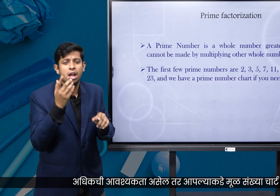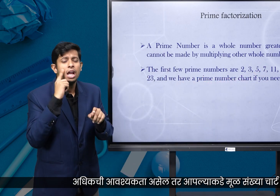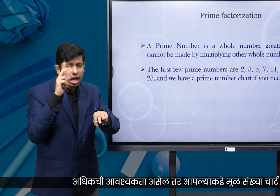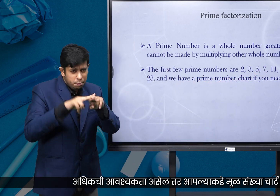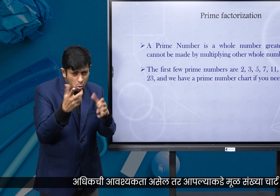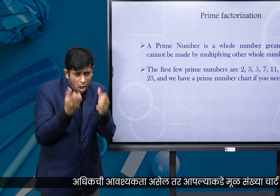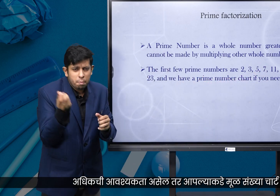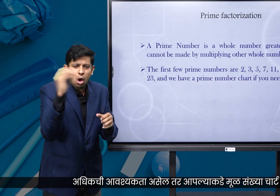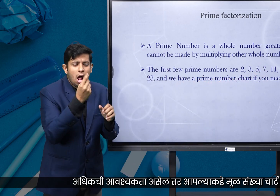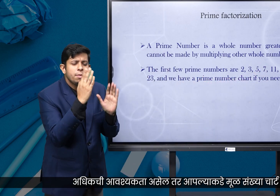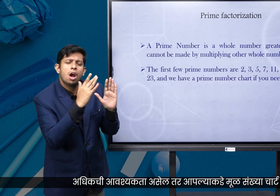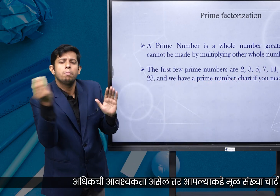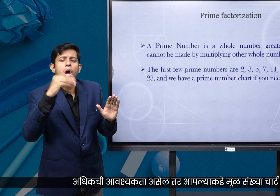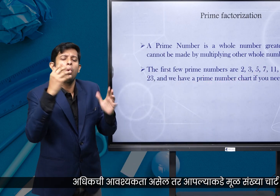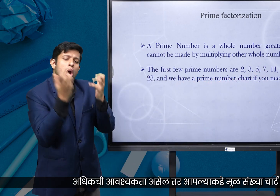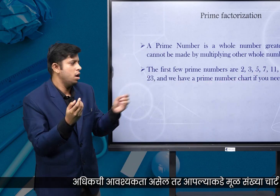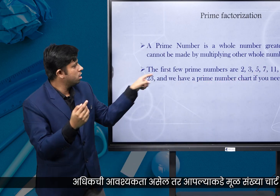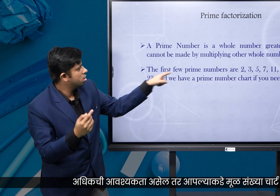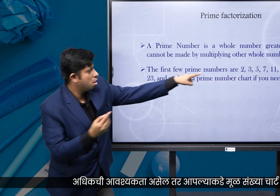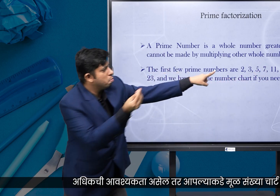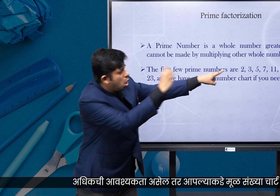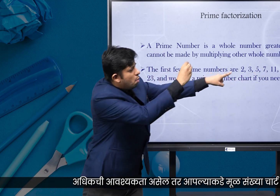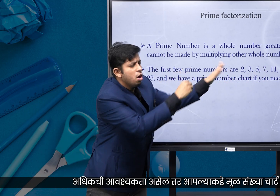आपल्याकडे मूळ संख्या चार्ट आहे.